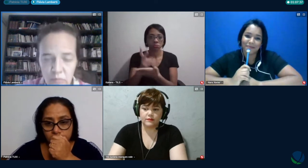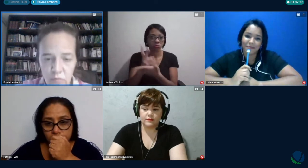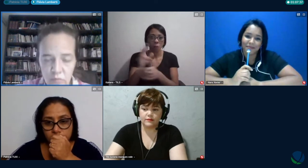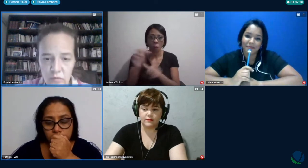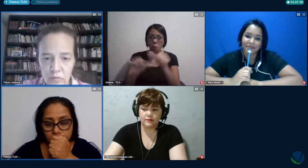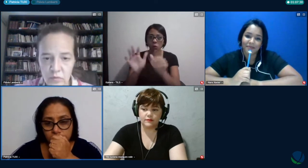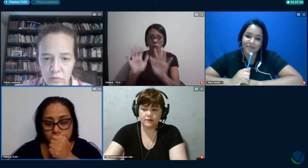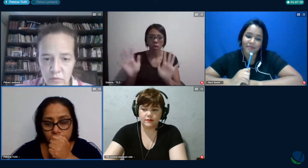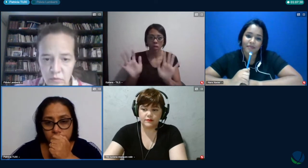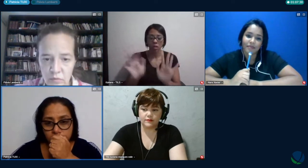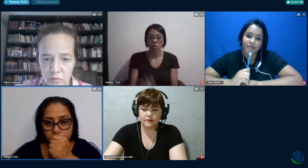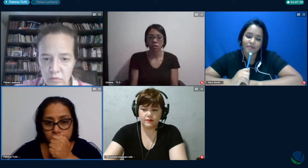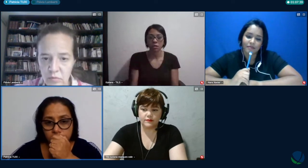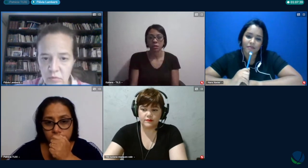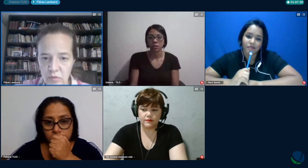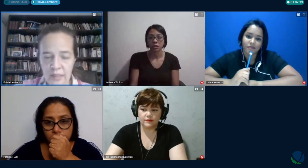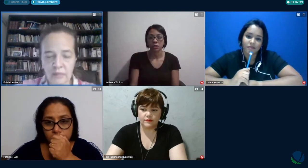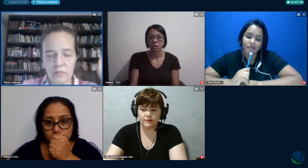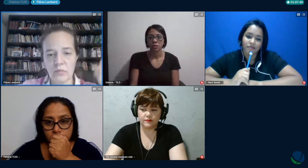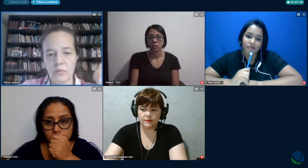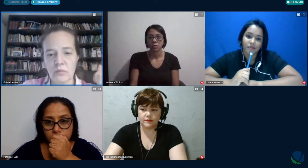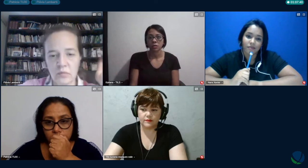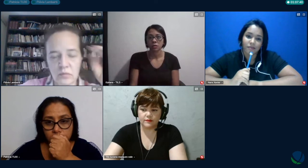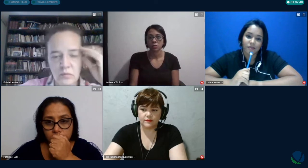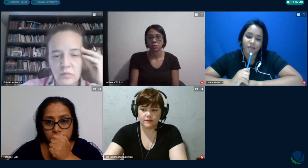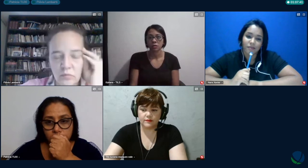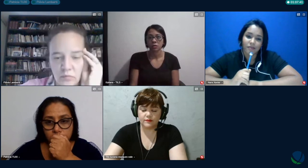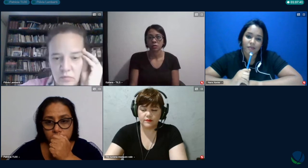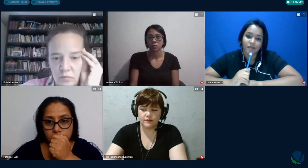mantido. Uhum. Né?